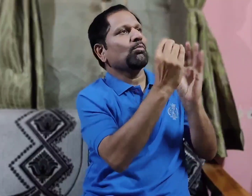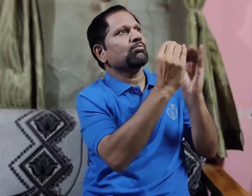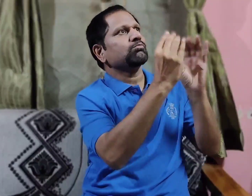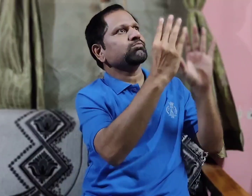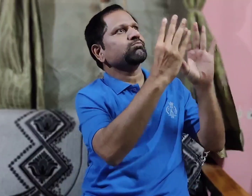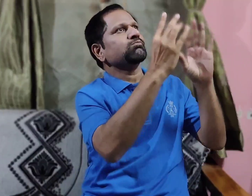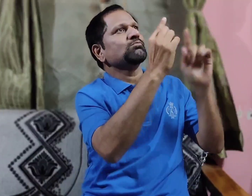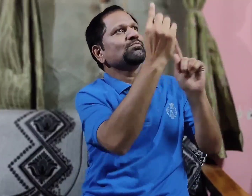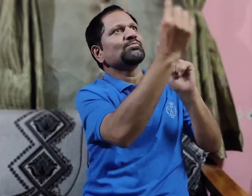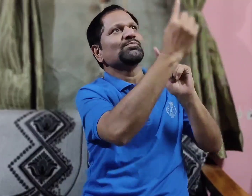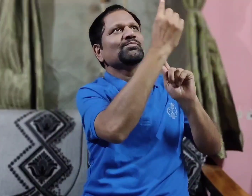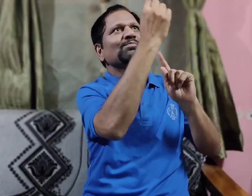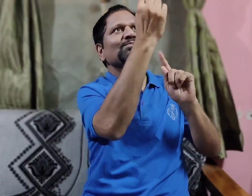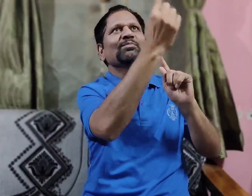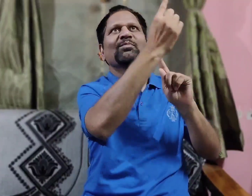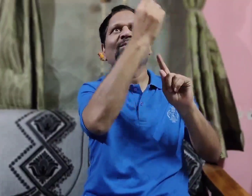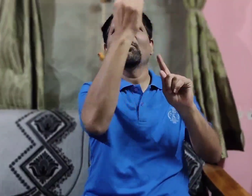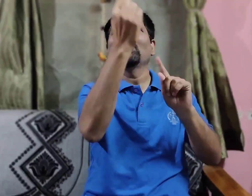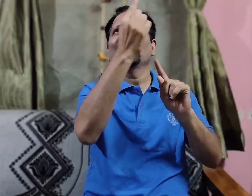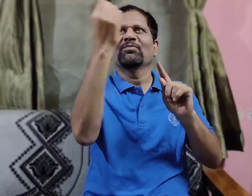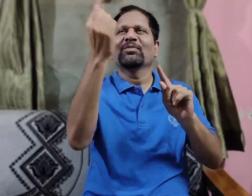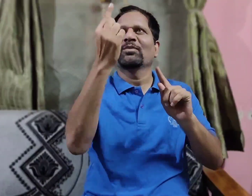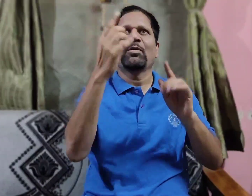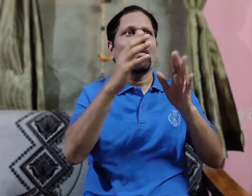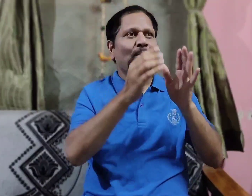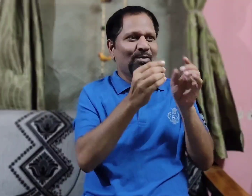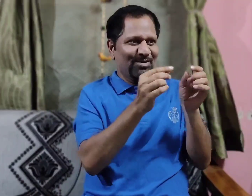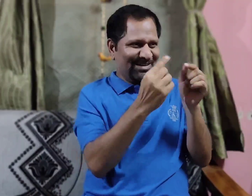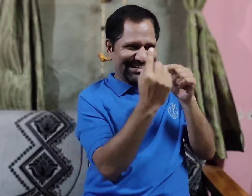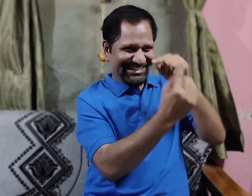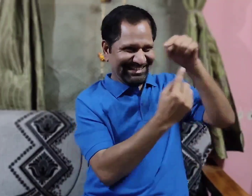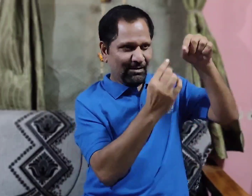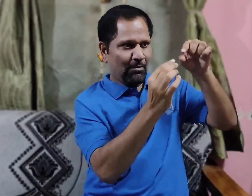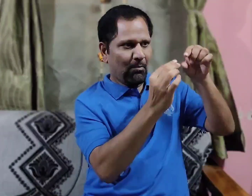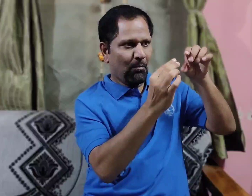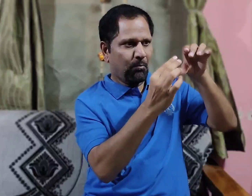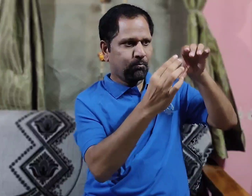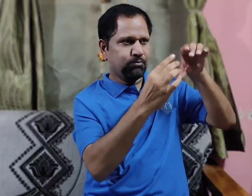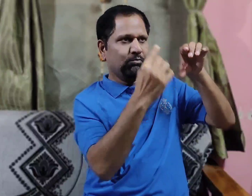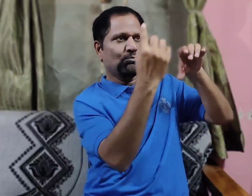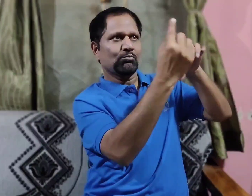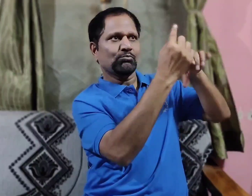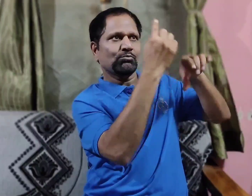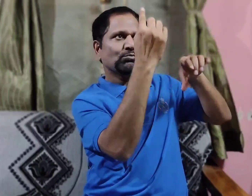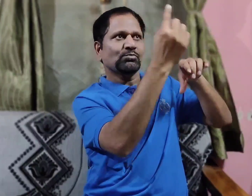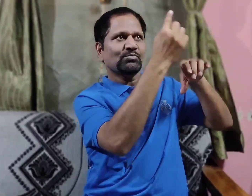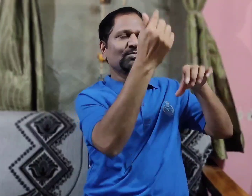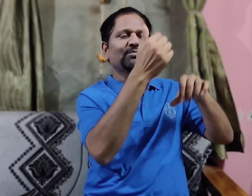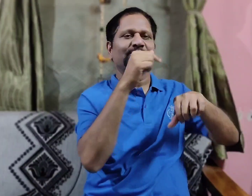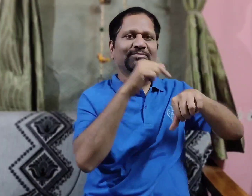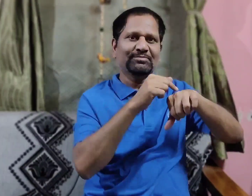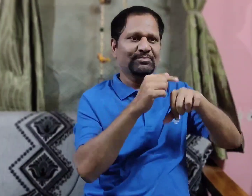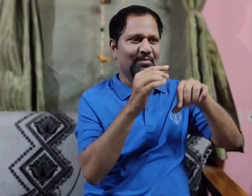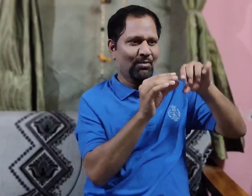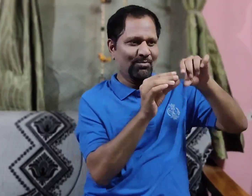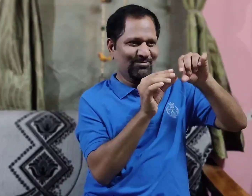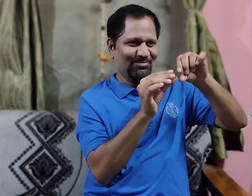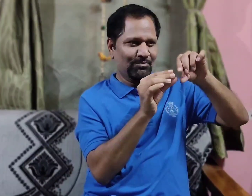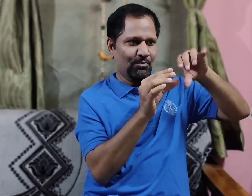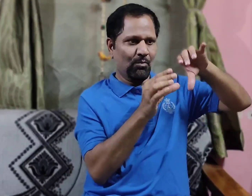धीरे धीरे बड़ी हुई, पेड़ पर चढ़ी, फिर उसकी शाखाएं और बढ़ती गई तो वो आसपास के पेड़ों पर भी चली गई। जब वो